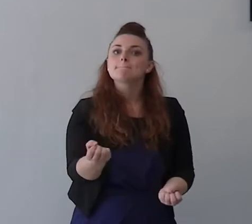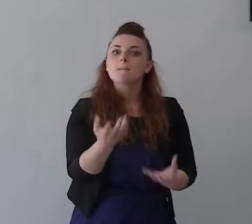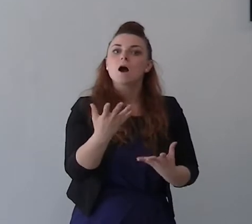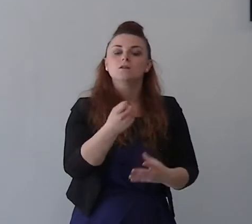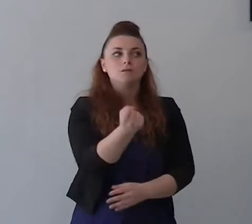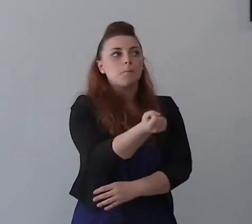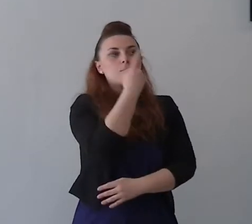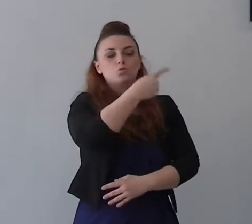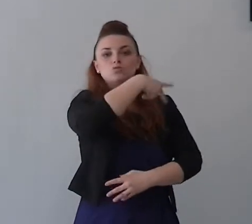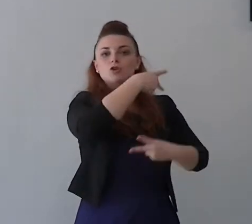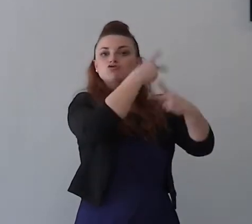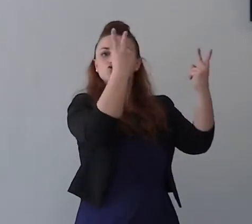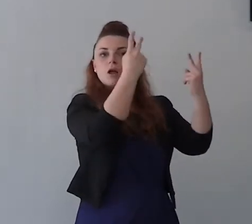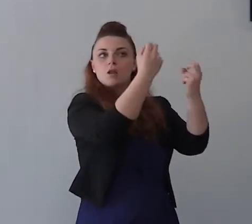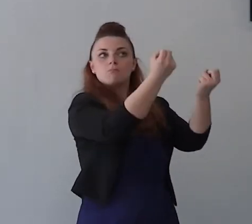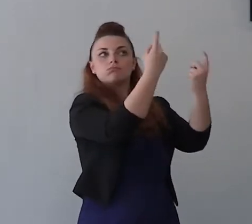Matteo 2,